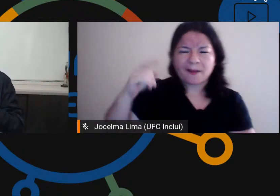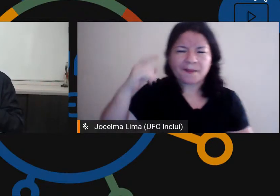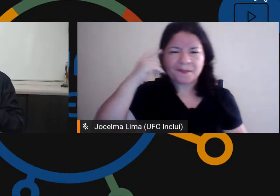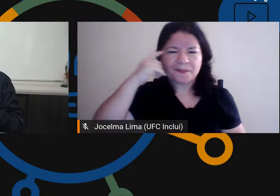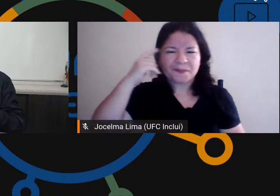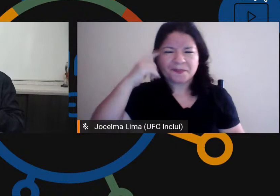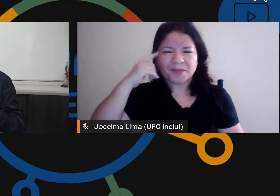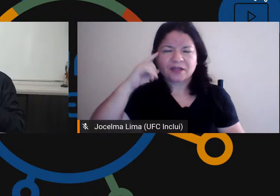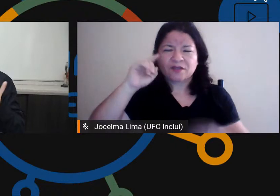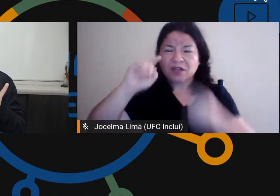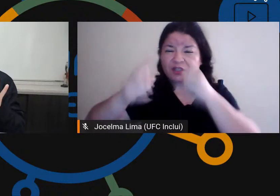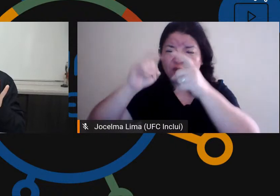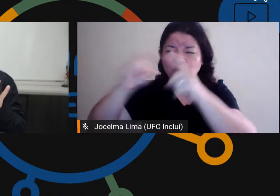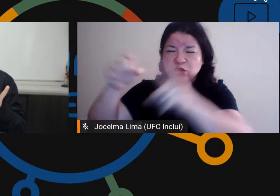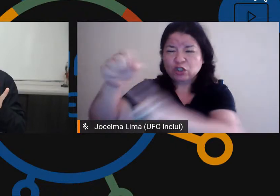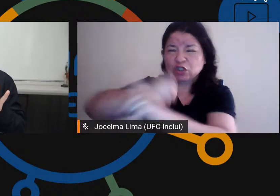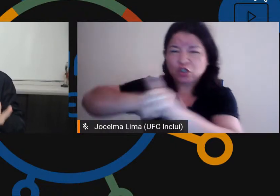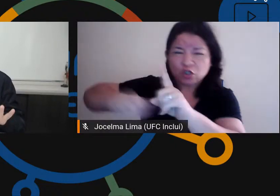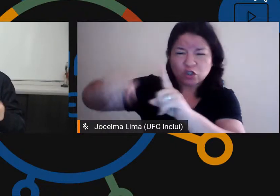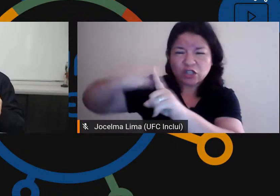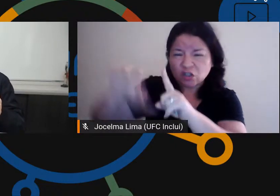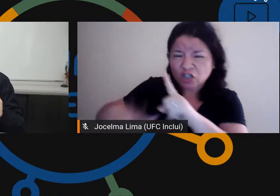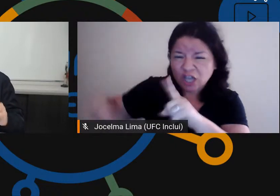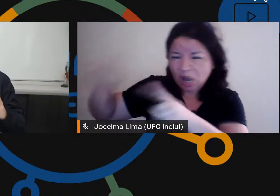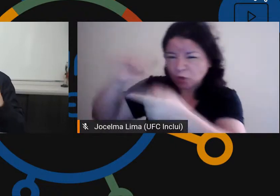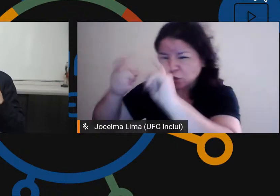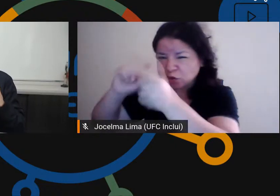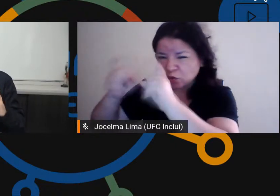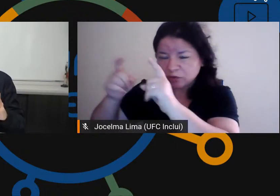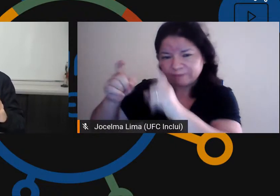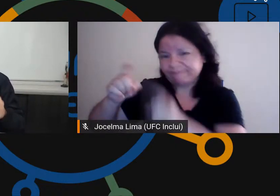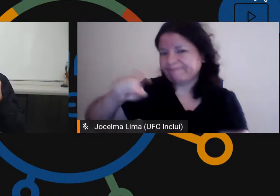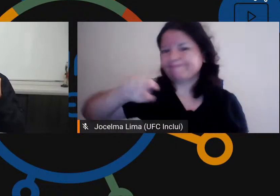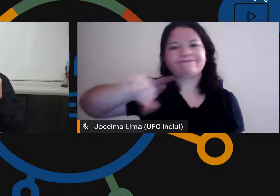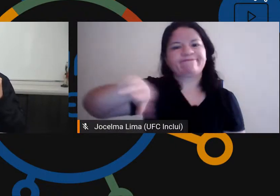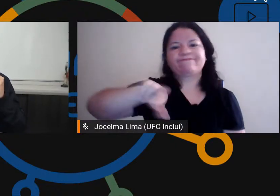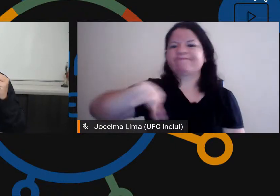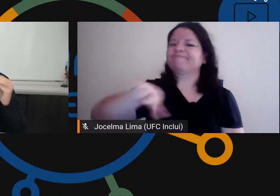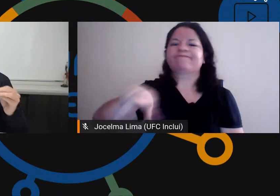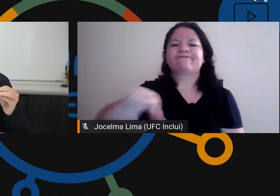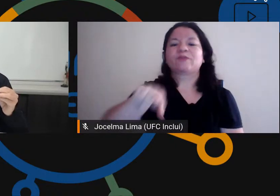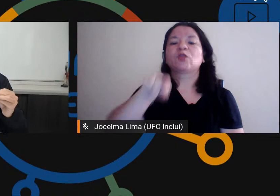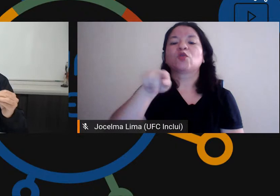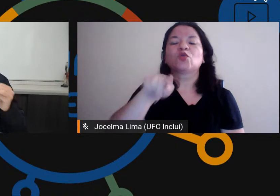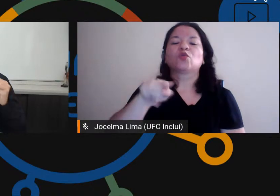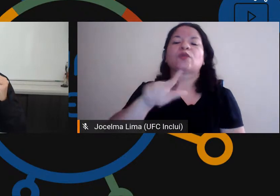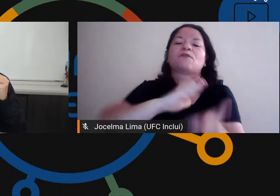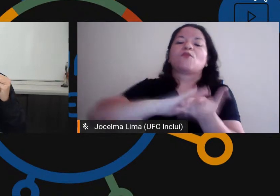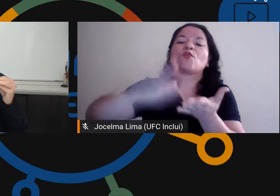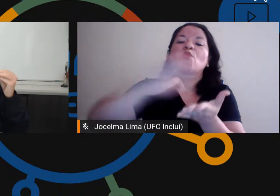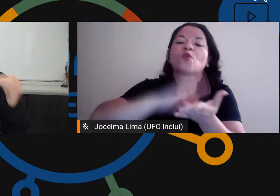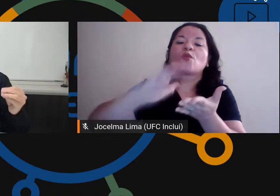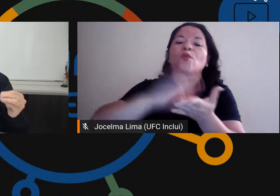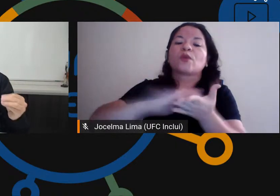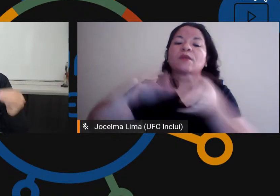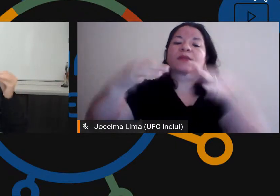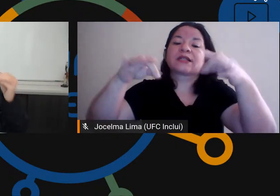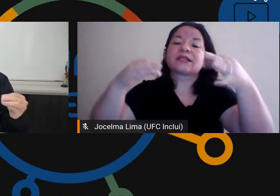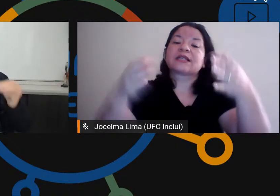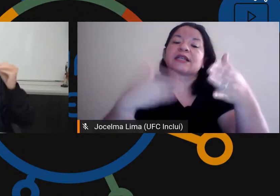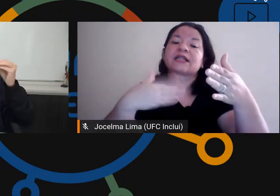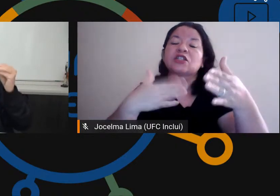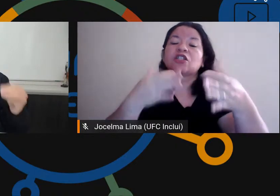discutido por toda a população. O processo não é por aí. Você publica em revistas científicas para receber